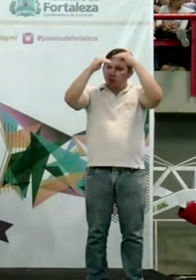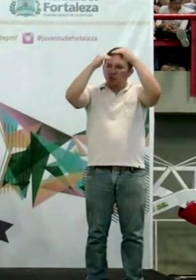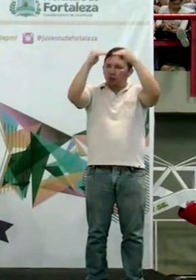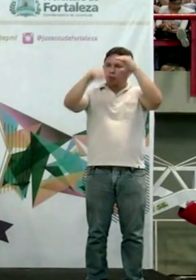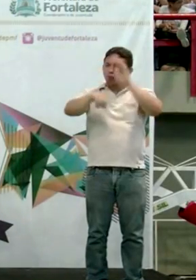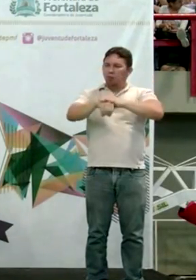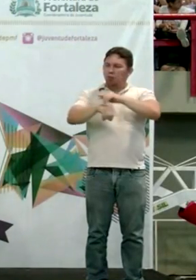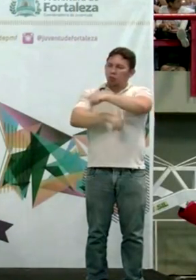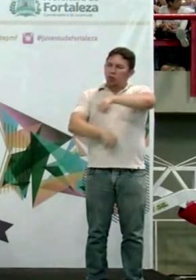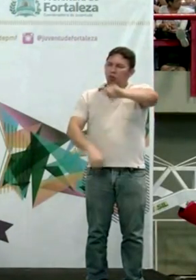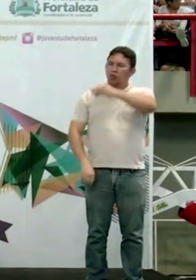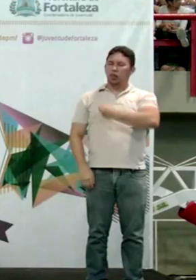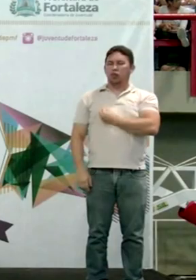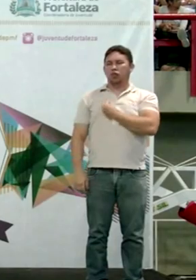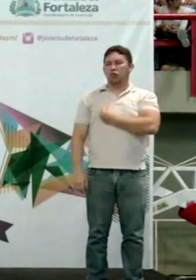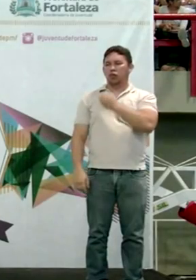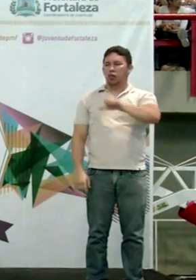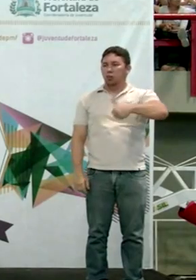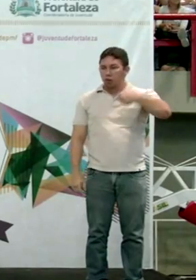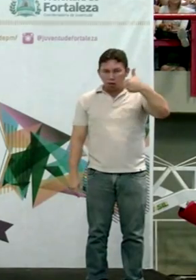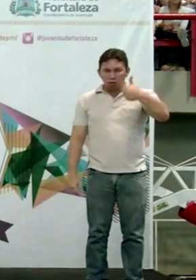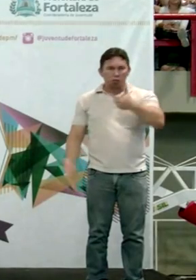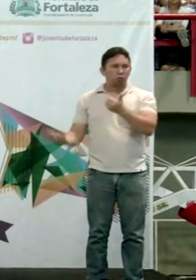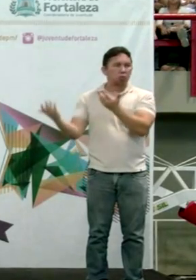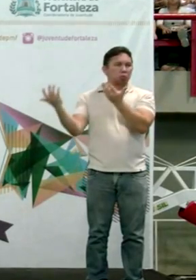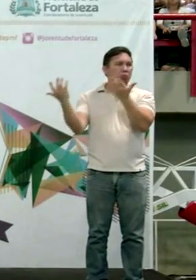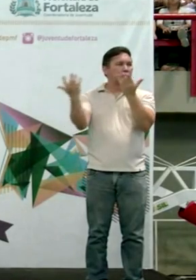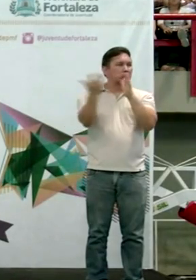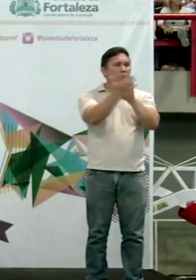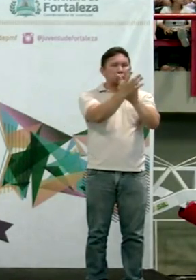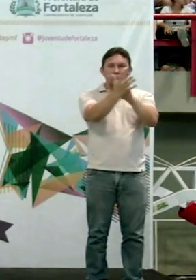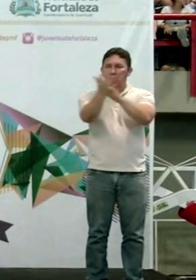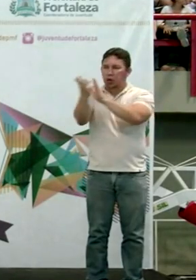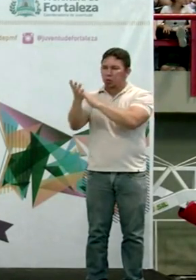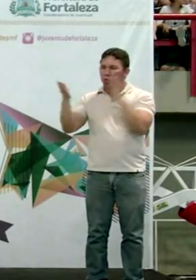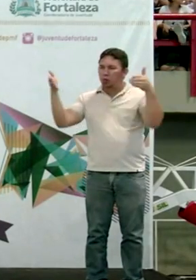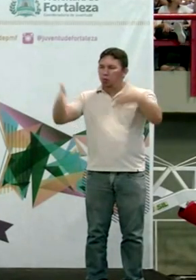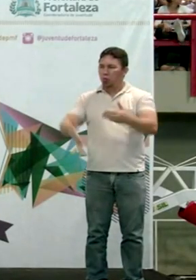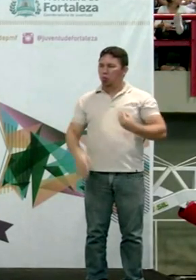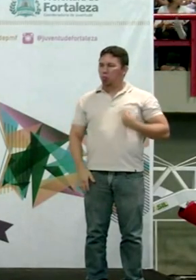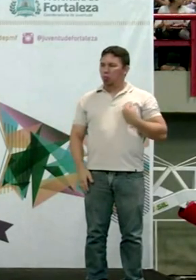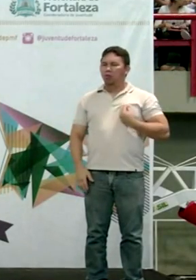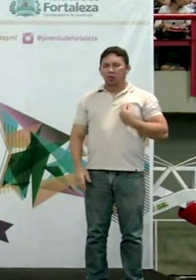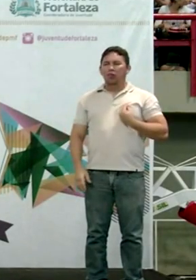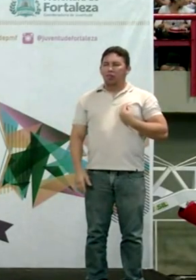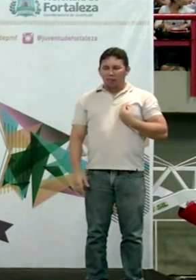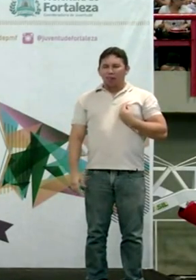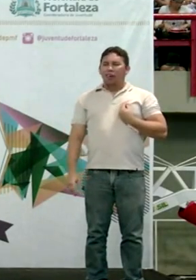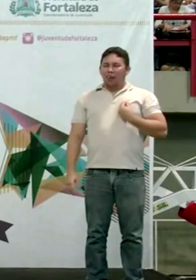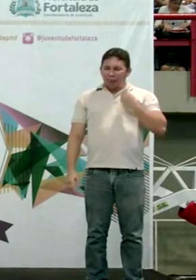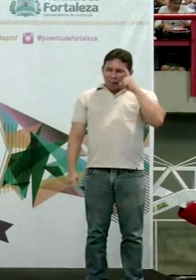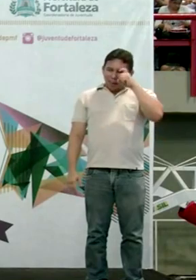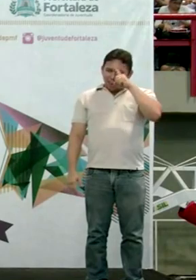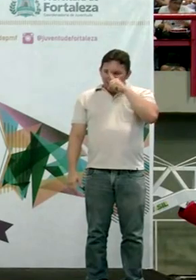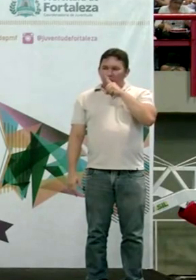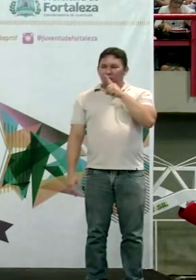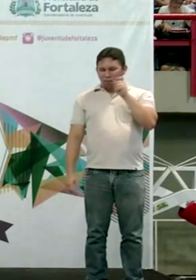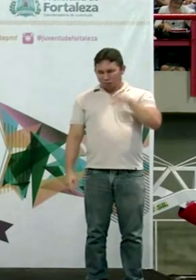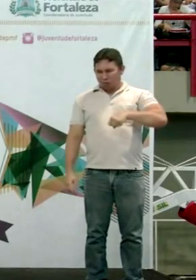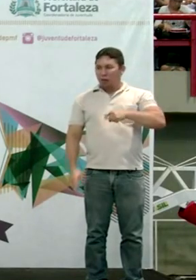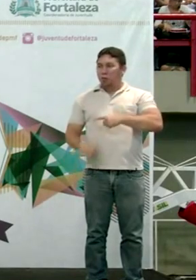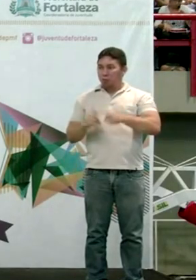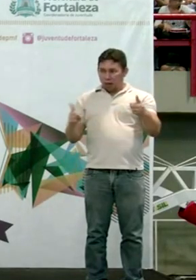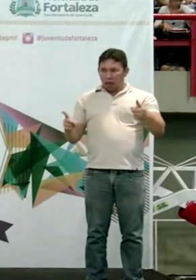você está fazendo no seu dia. Então, parabéns pela decisão de estar aqui. Não é fácil, mas não